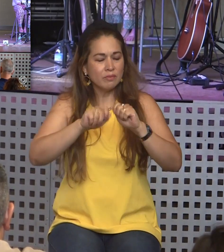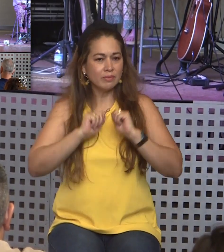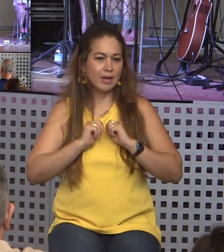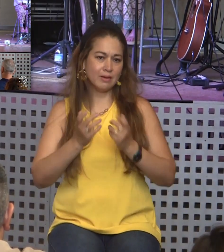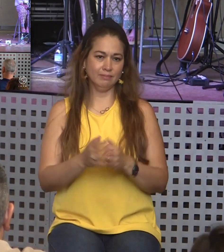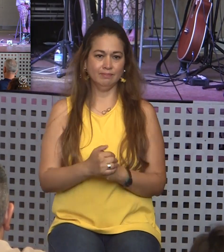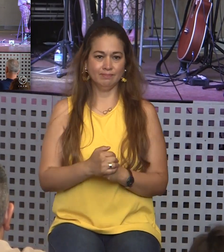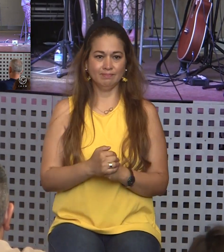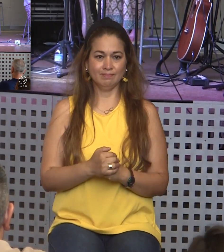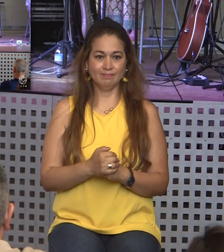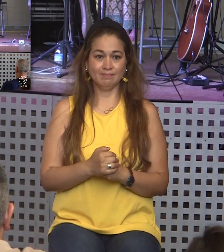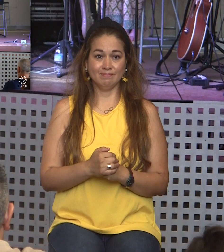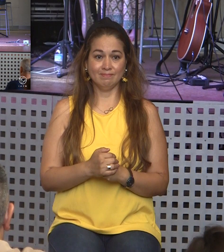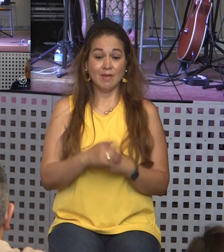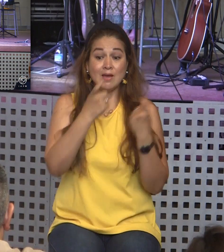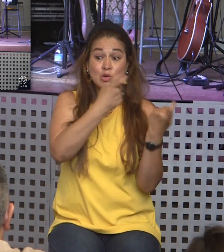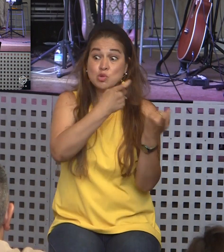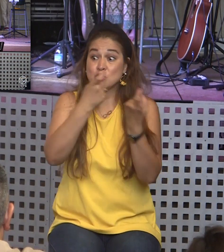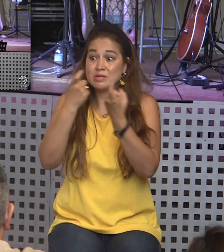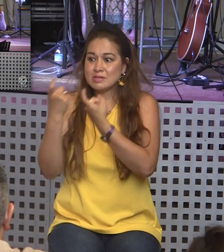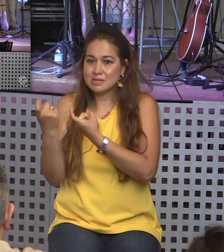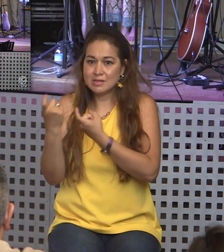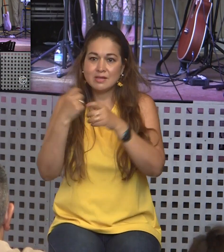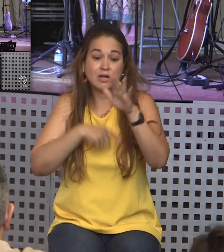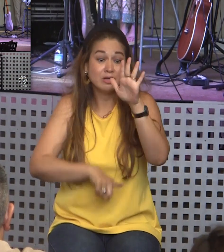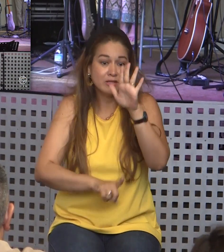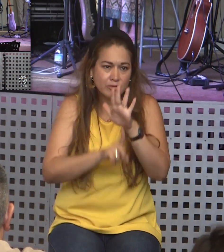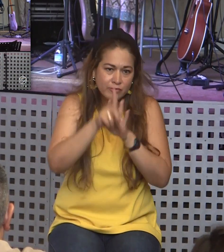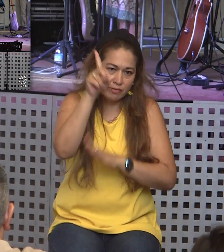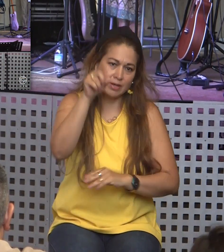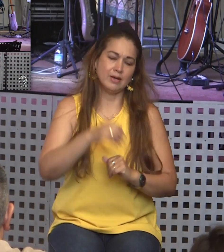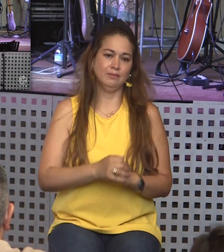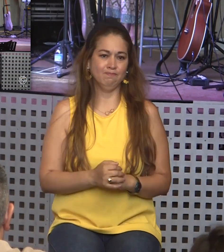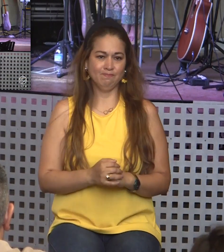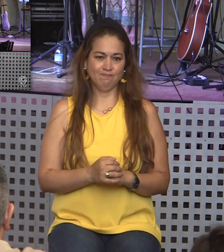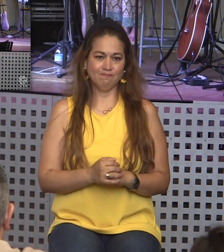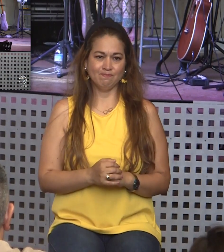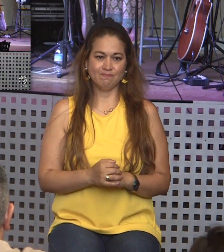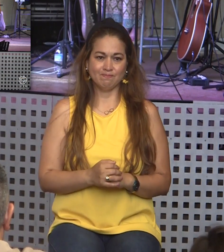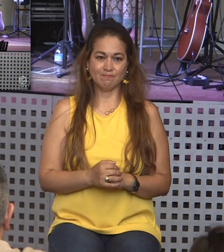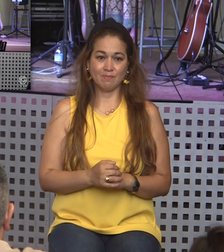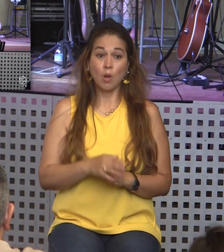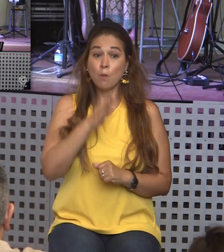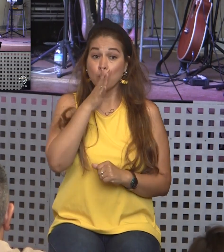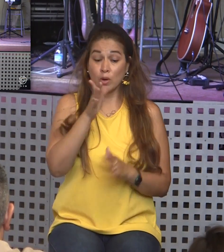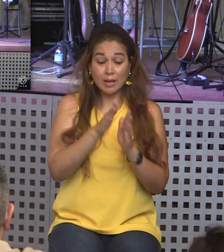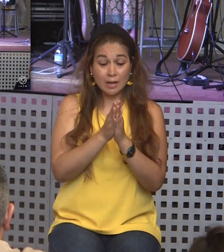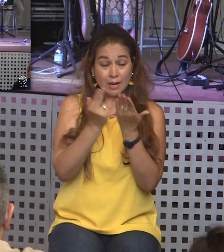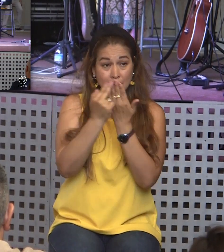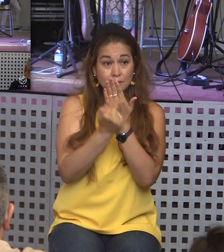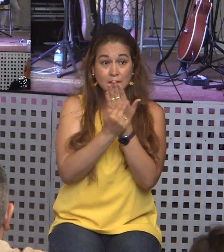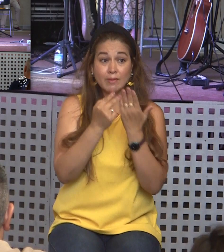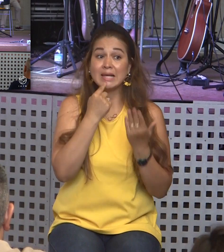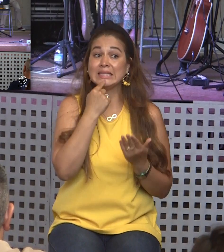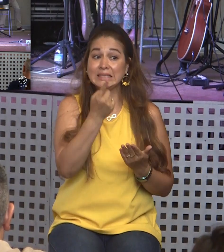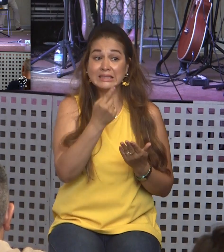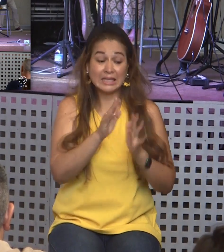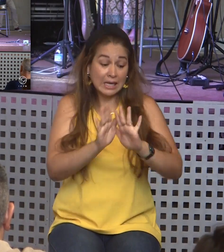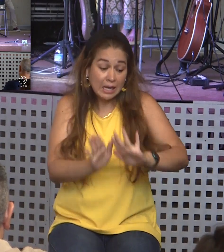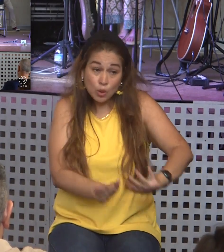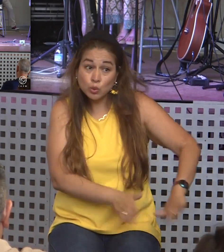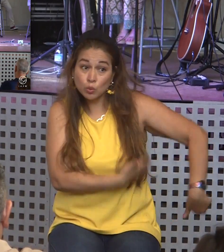Escrito está: y en los postreros días derramaré de mi espíritu